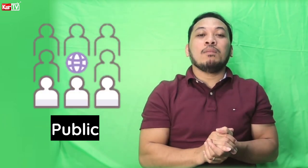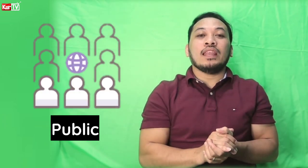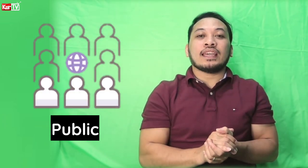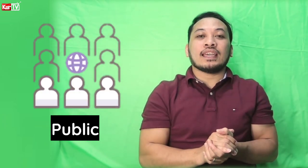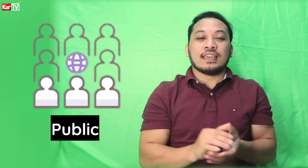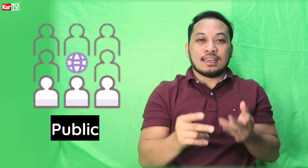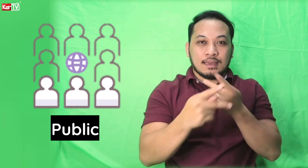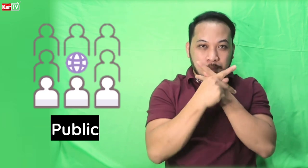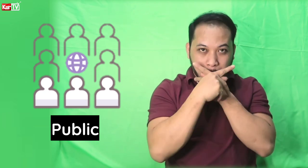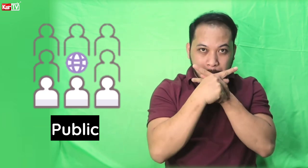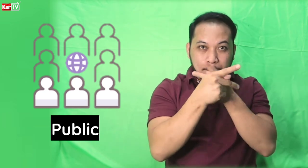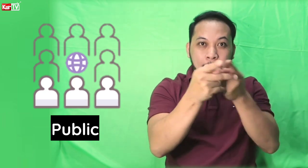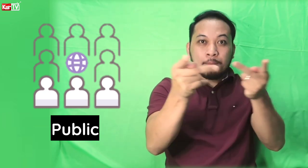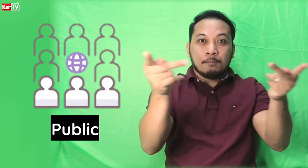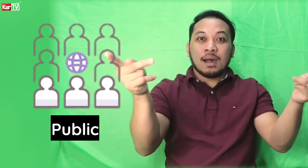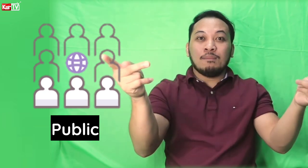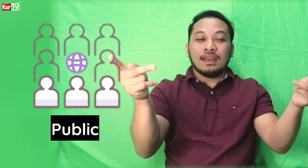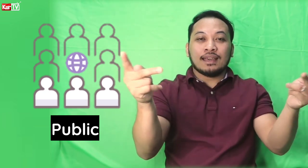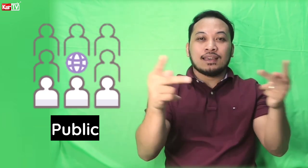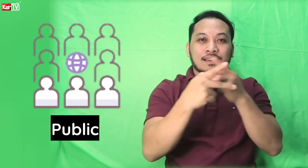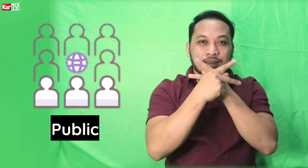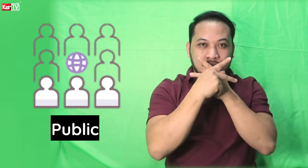public. Public.